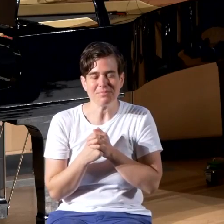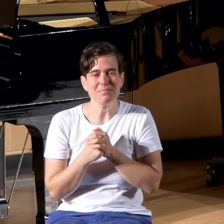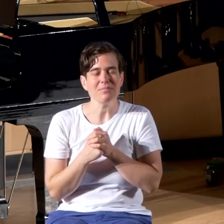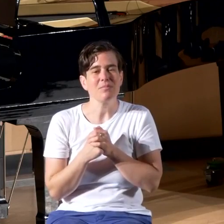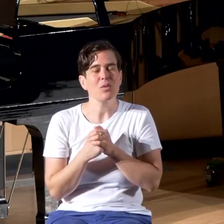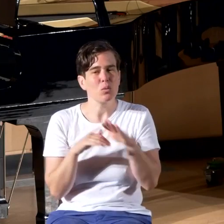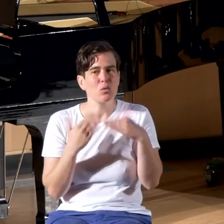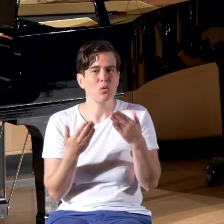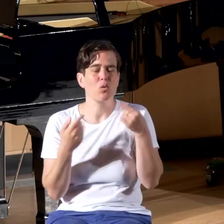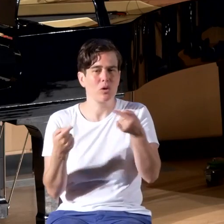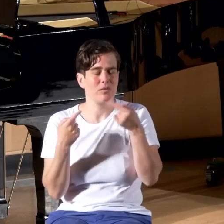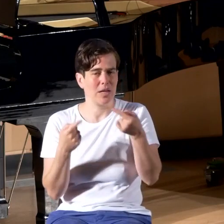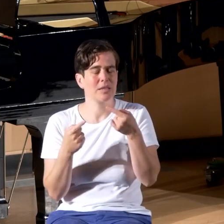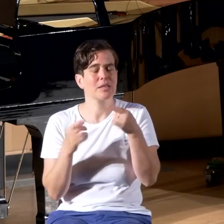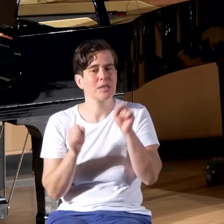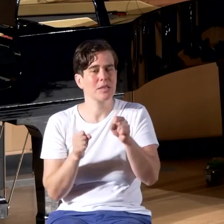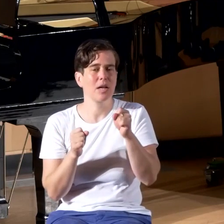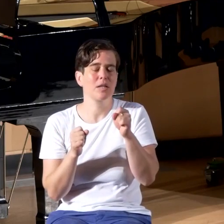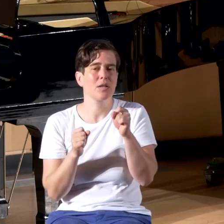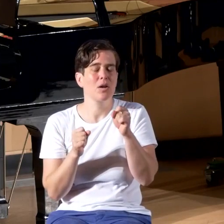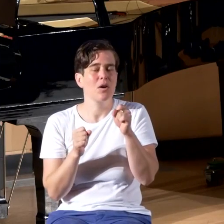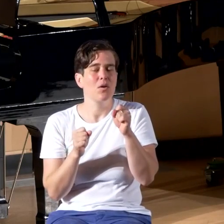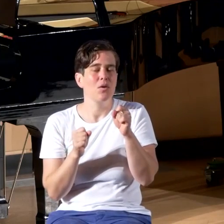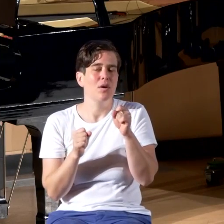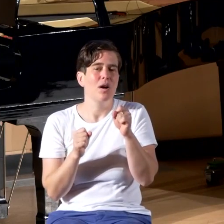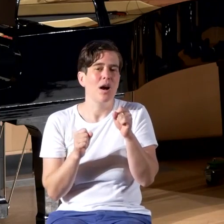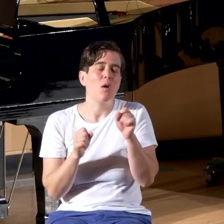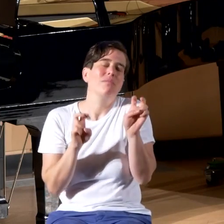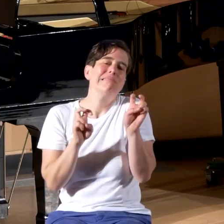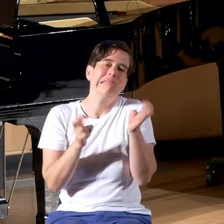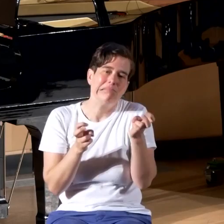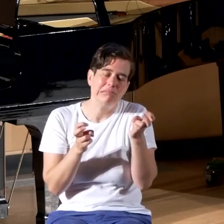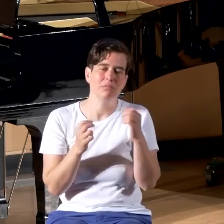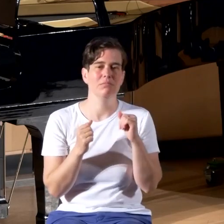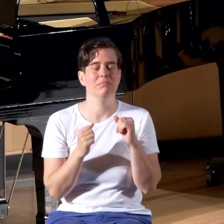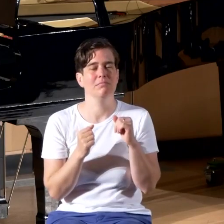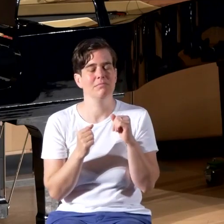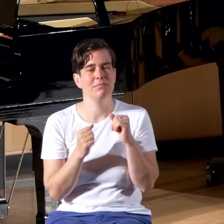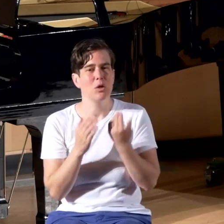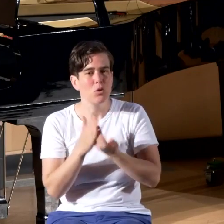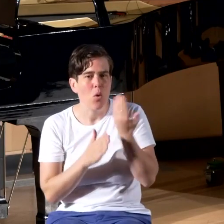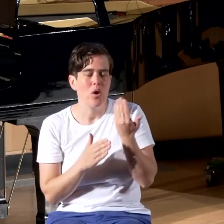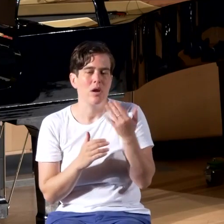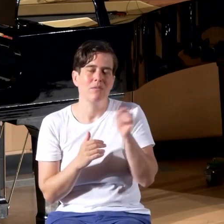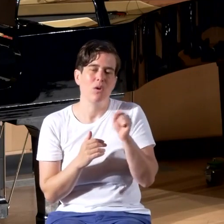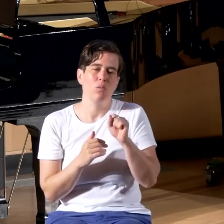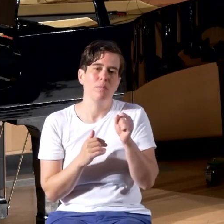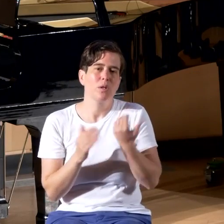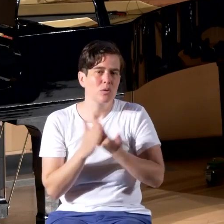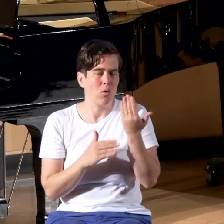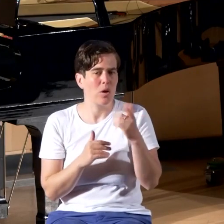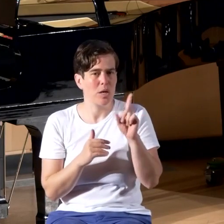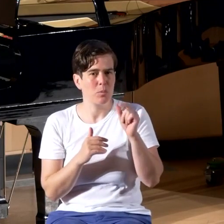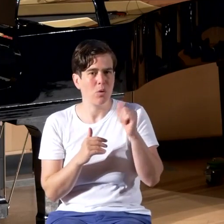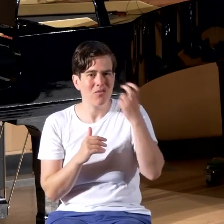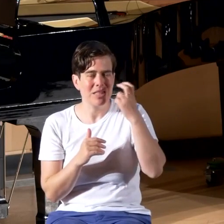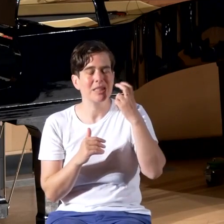dieser Konferenz über neue, und ich stelle das mal in Anführungszeichen, denn neu heißt für mich, dass das Wissen in